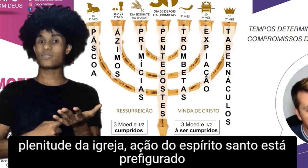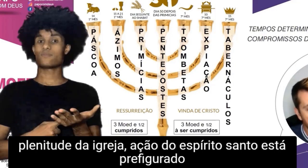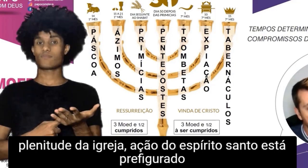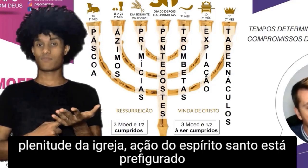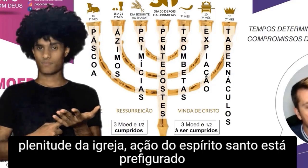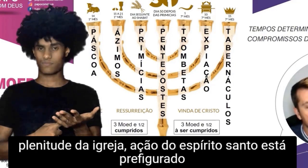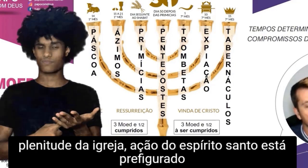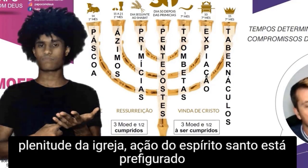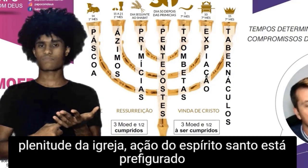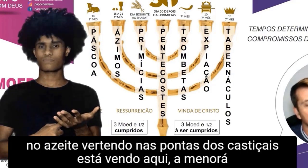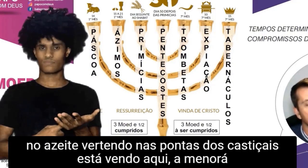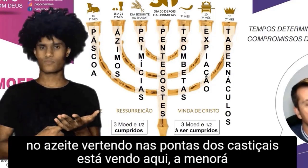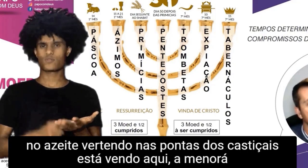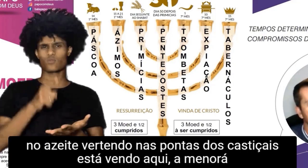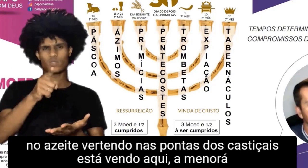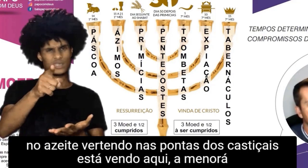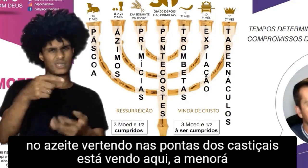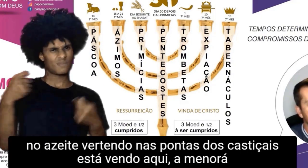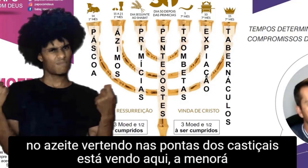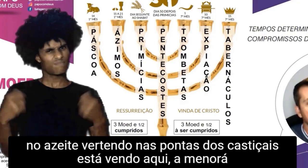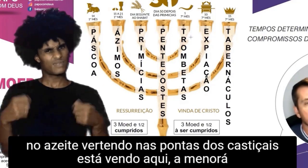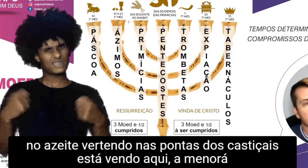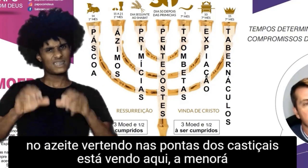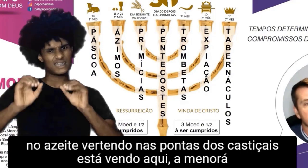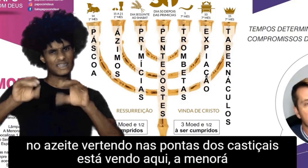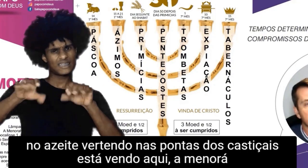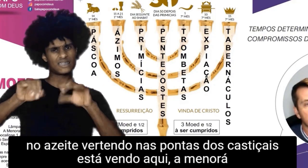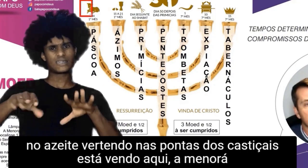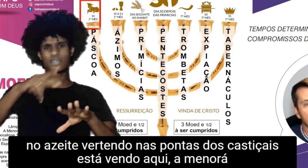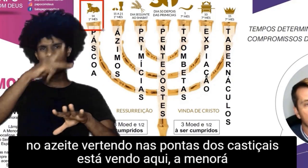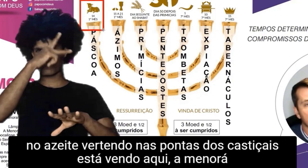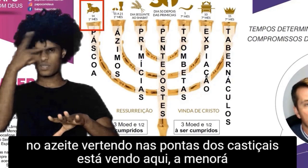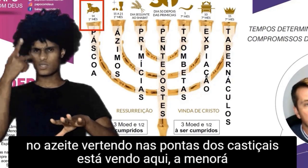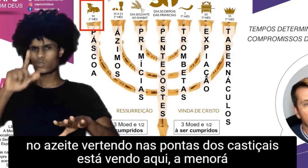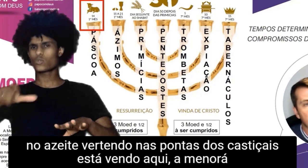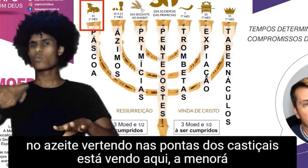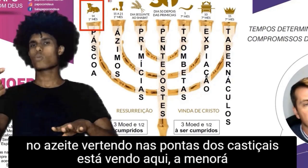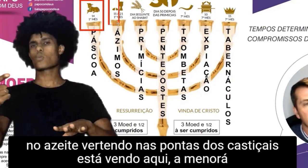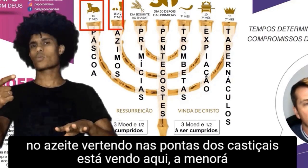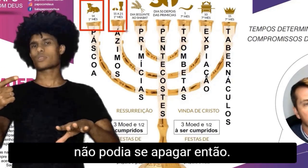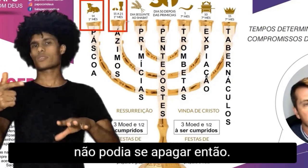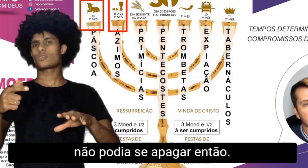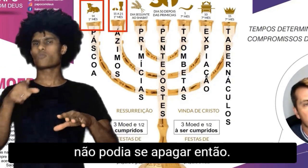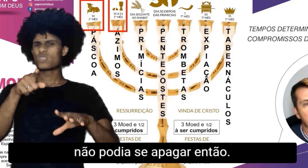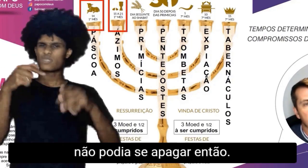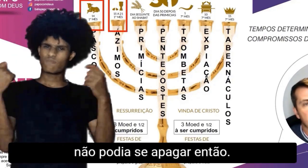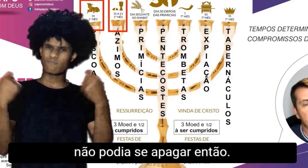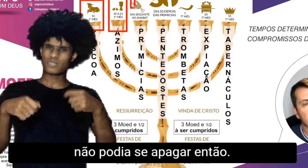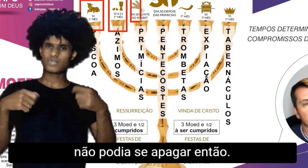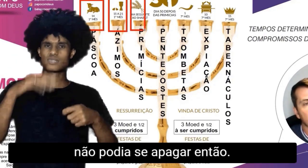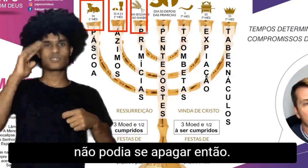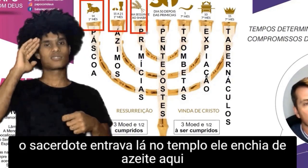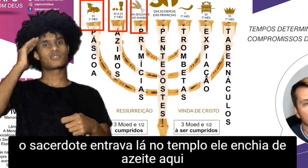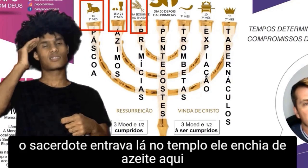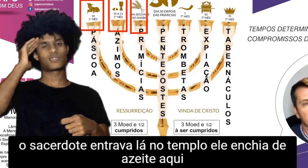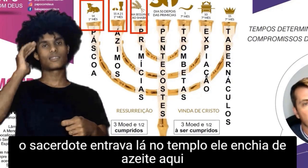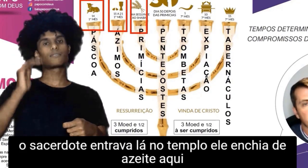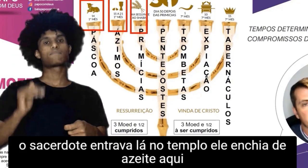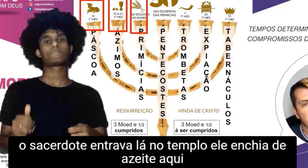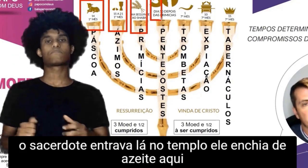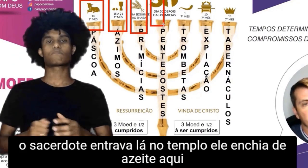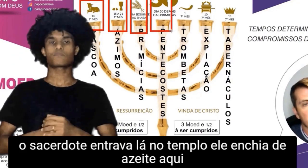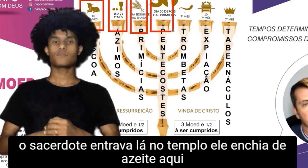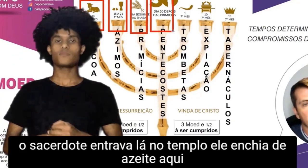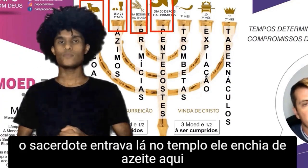Espírito Santo está prefigurada no azeite vertendo nas pontas dos caçais. Tá vendo aqui, ó? A menorá não podia se apagar, então o